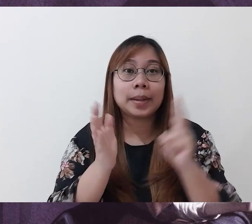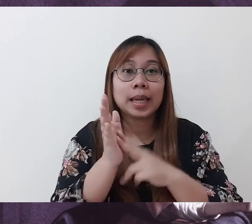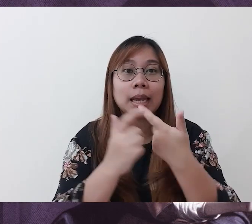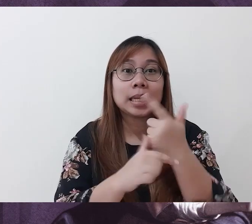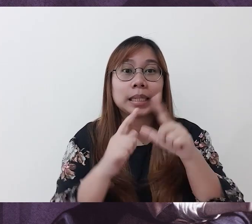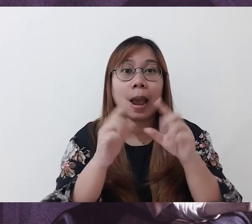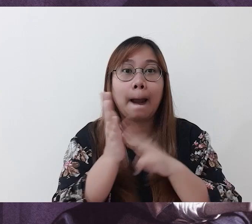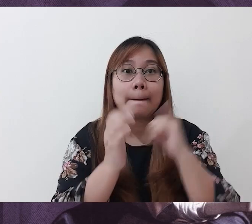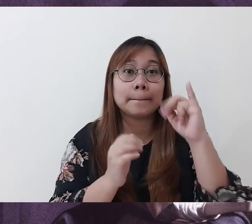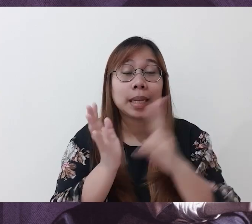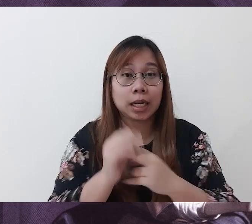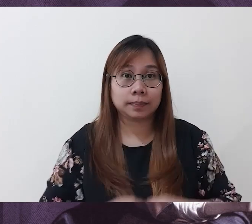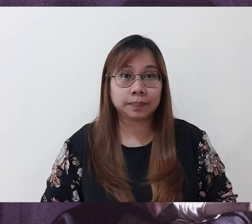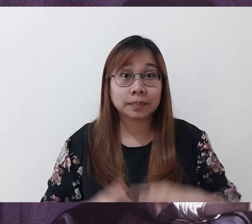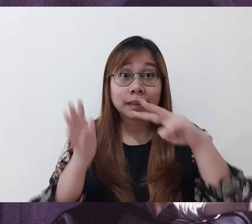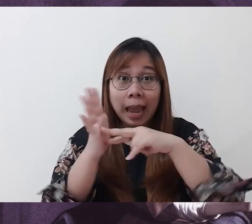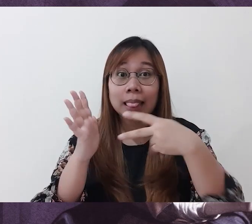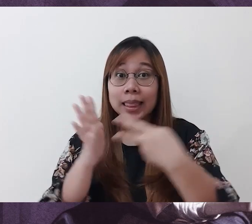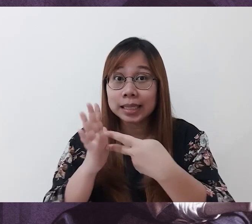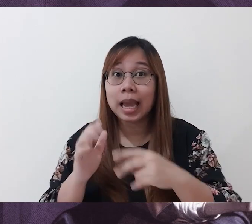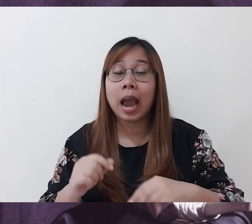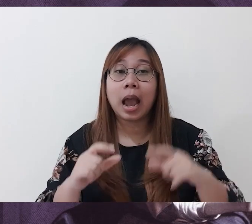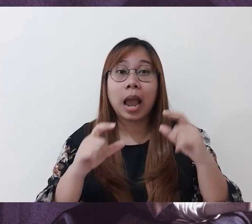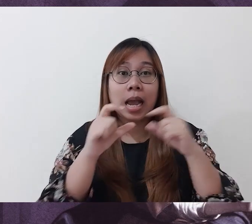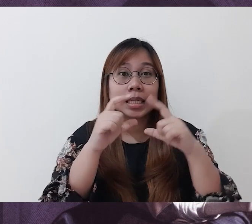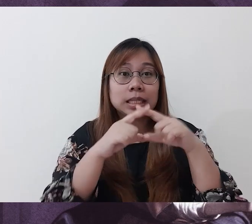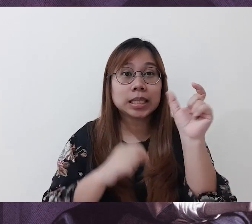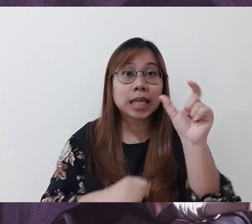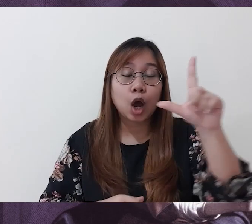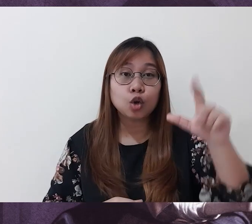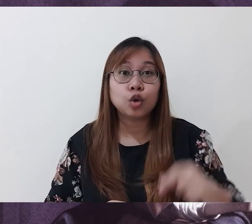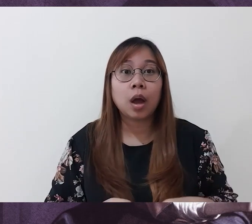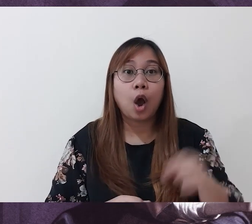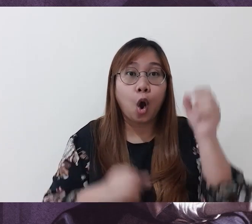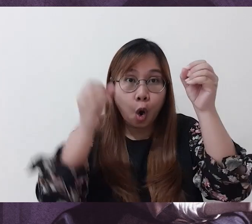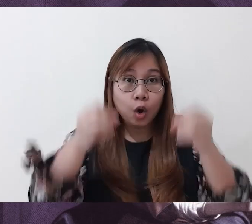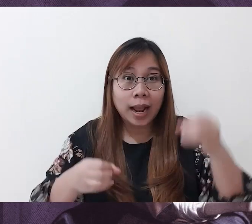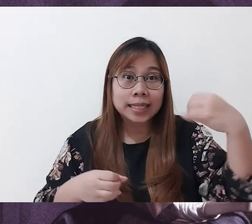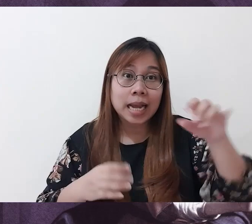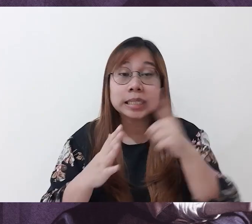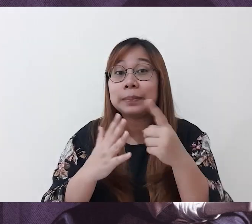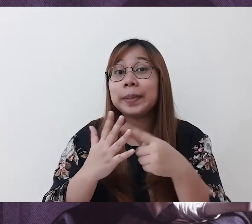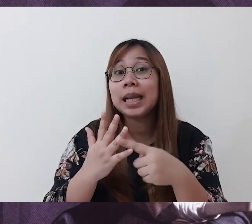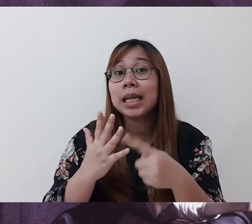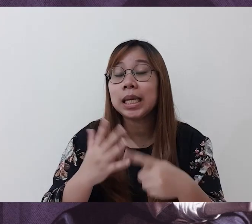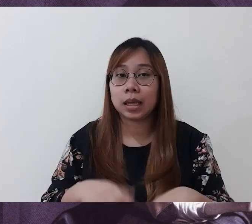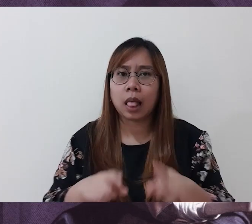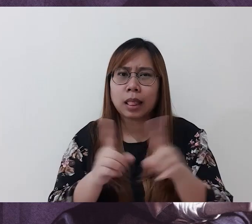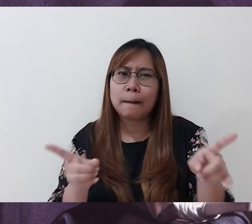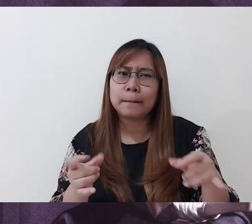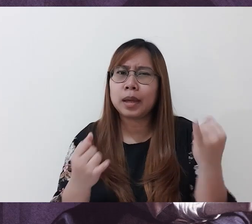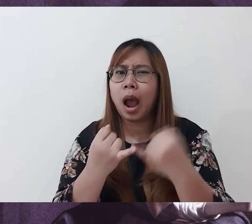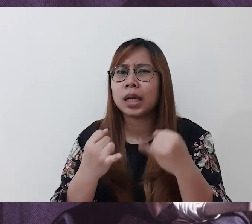Benyamin 40 tahun lamanya. Berarti dia itu, Saul itu mulai dari the people's choice. Tetapi